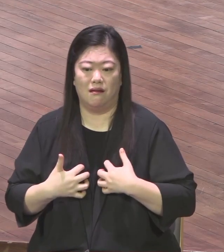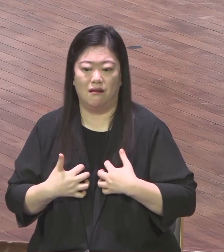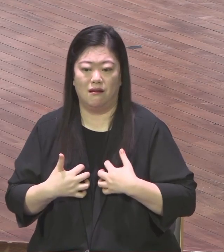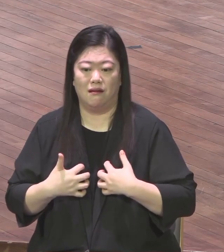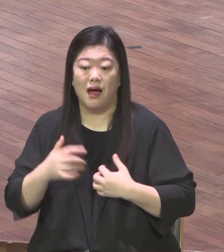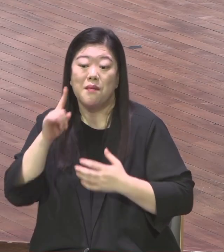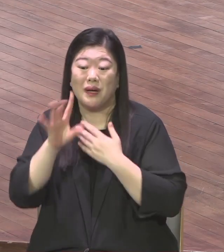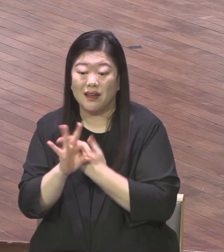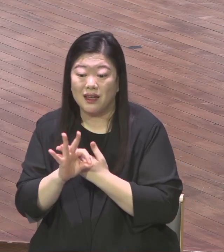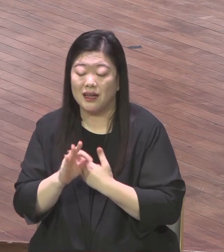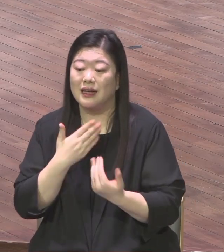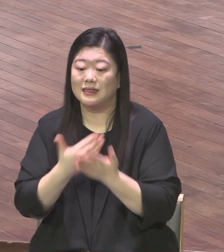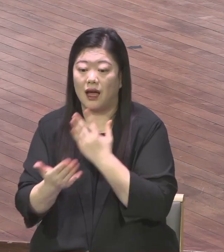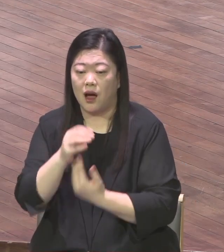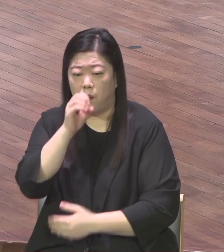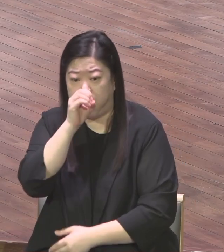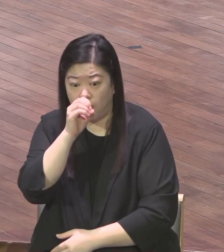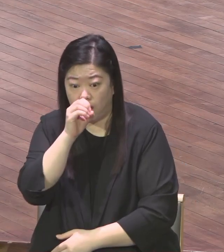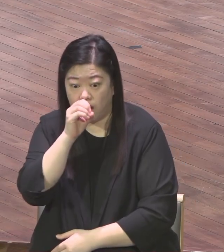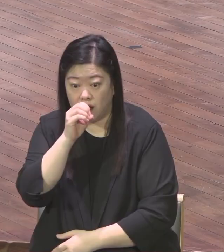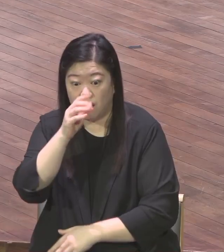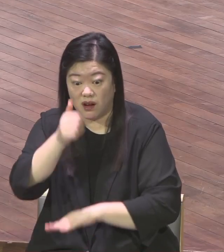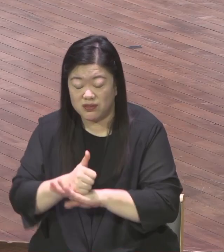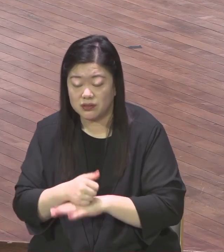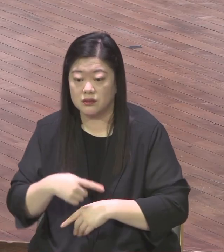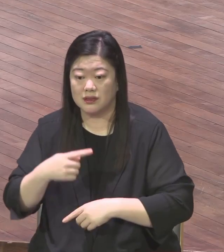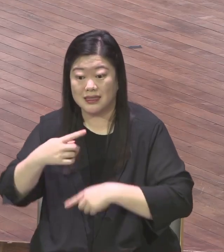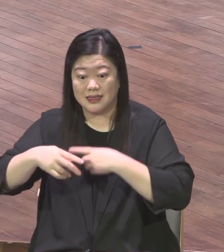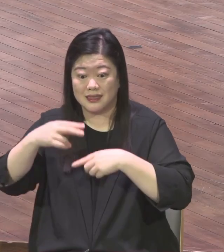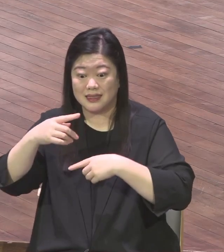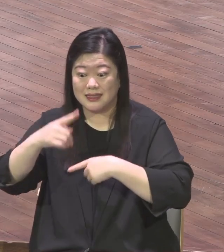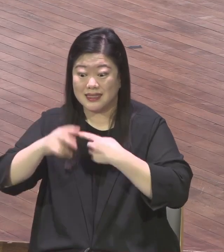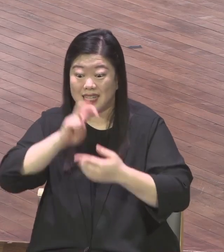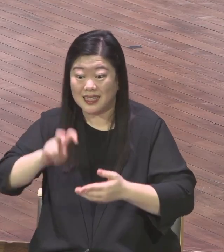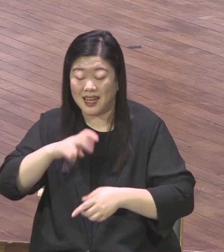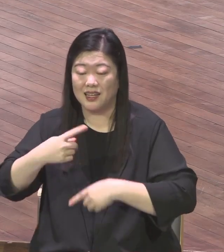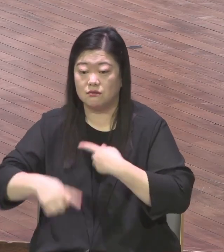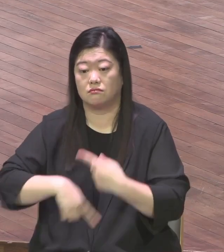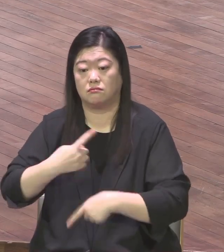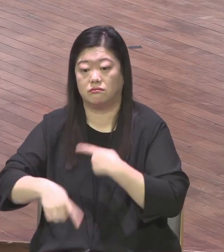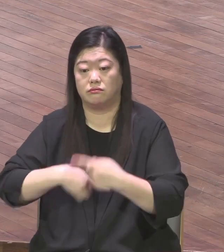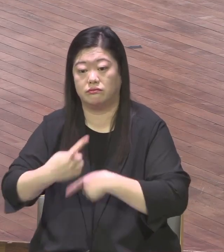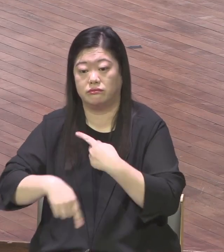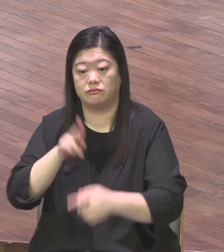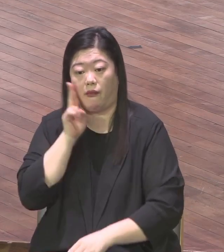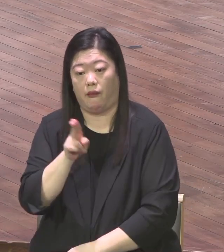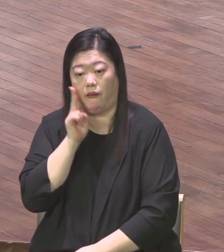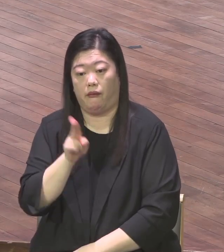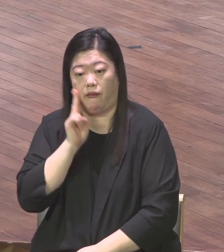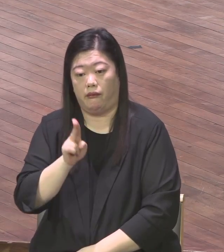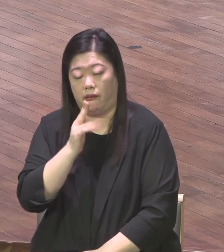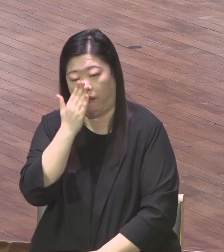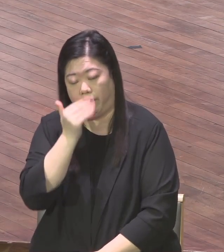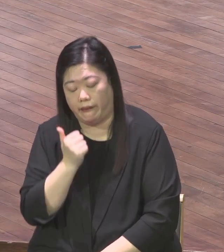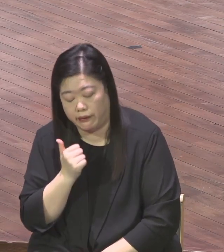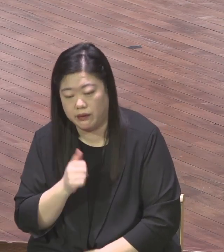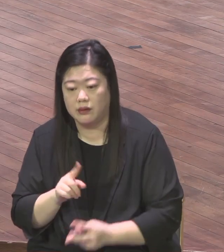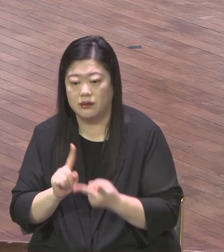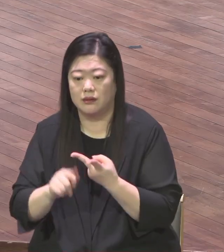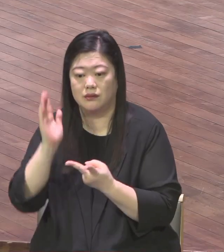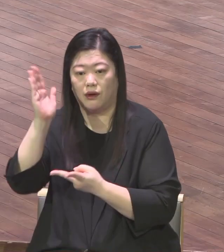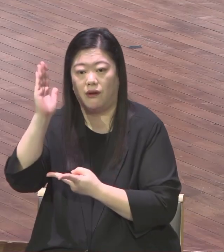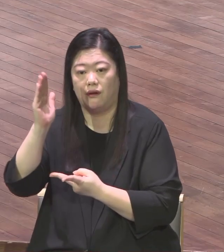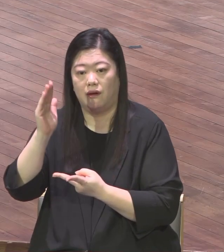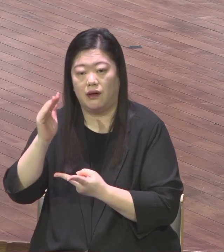아무 감각 없이 찬송을 불러도, 기도를 해도, 말씀을 들어도 심령이